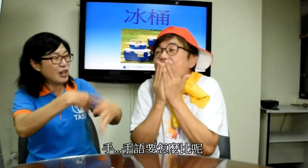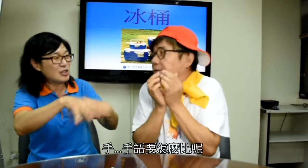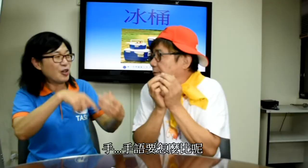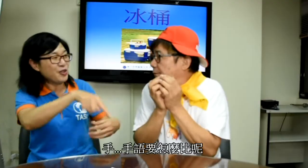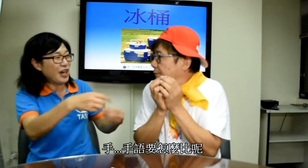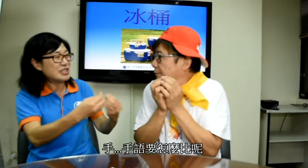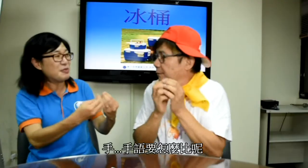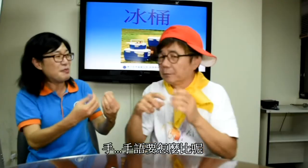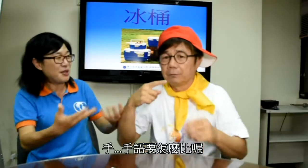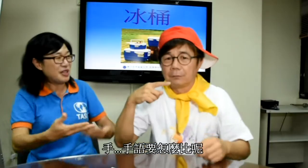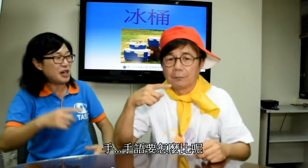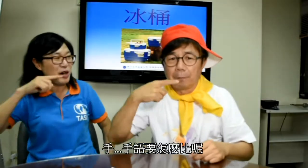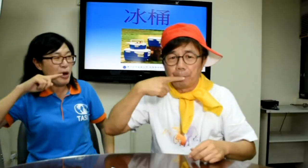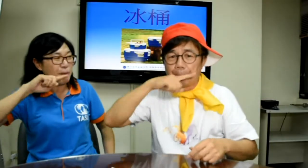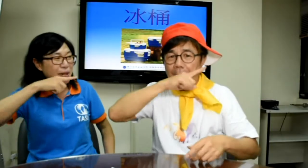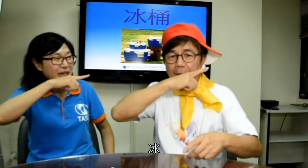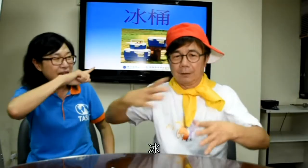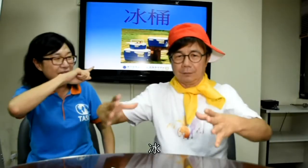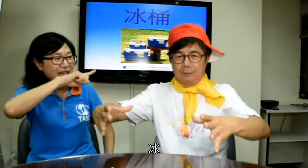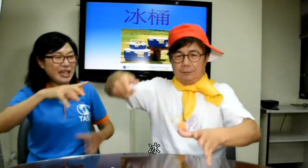手语要怎么比呢？冰